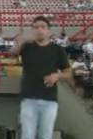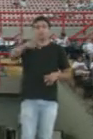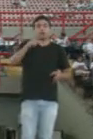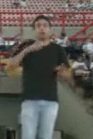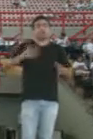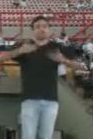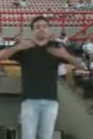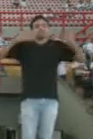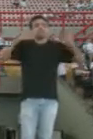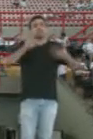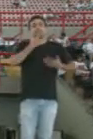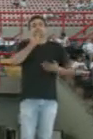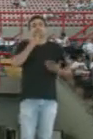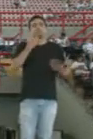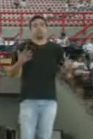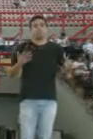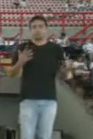me alegro.